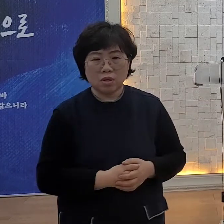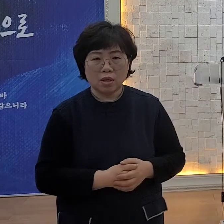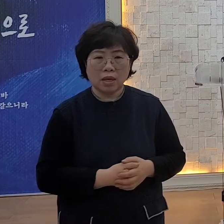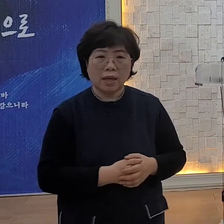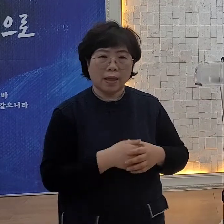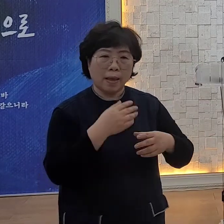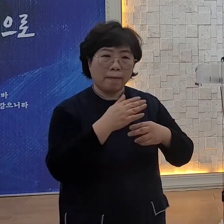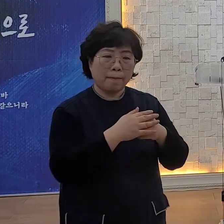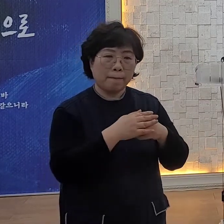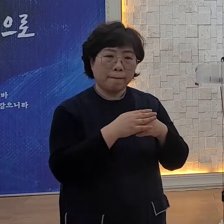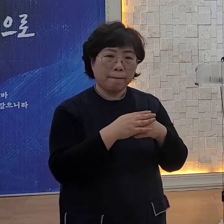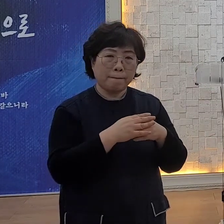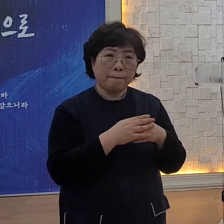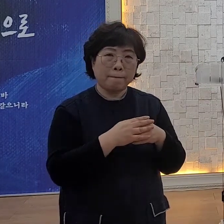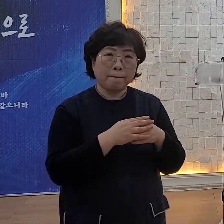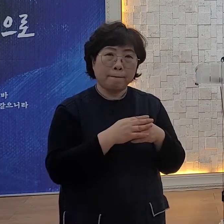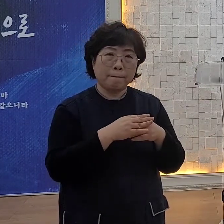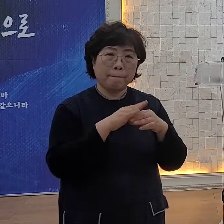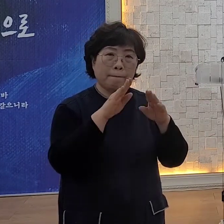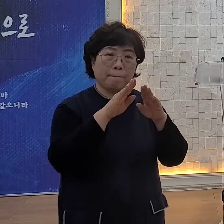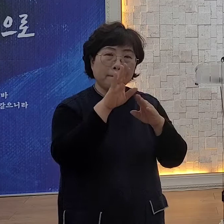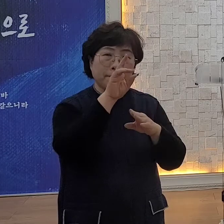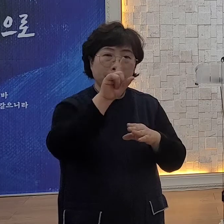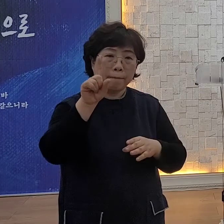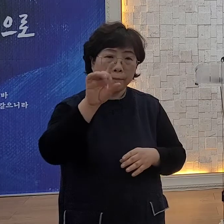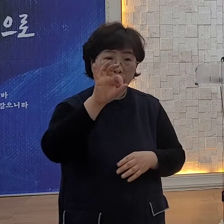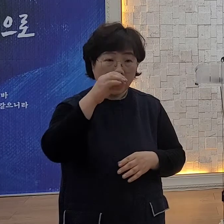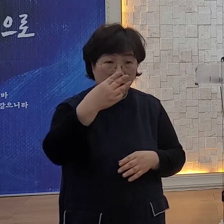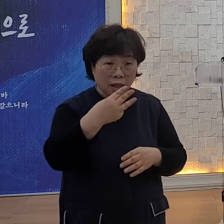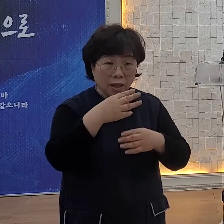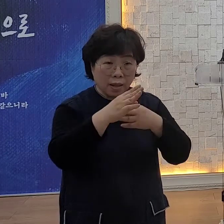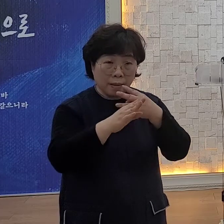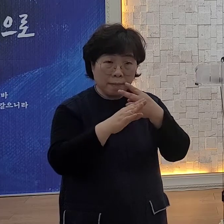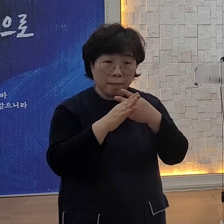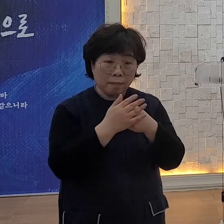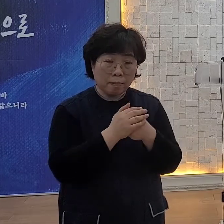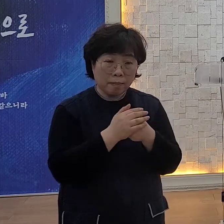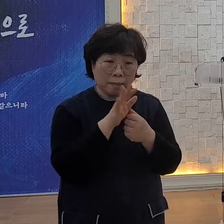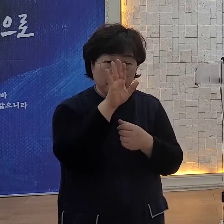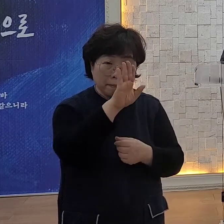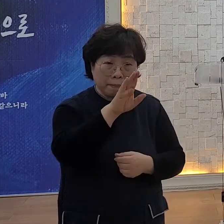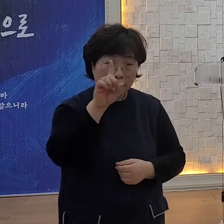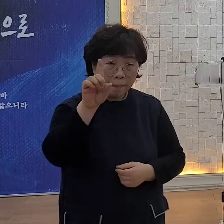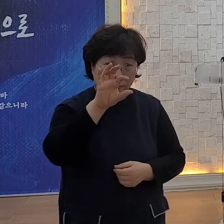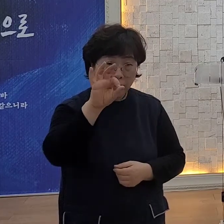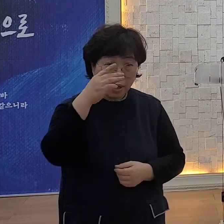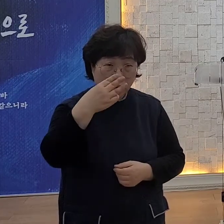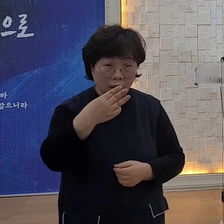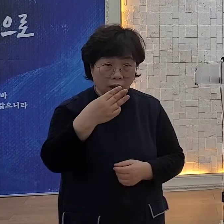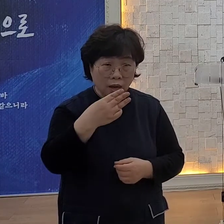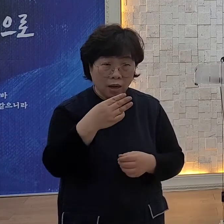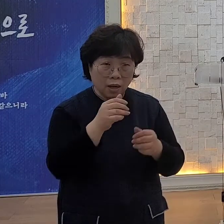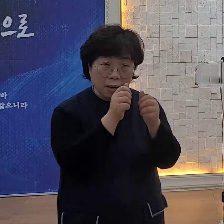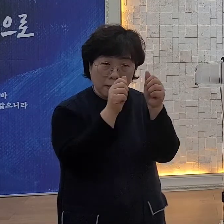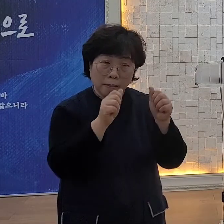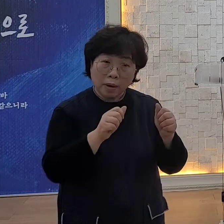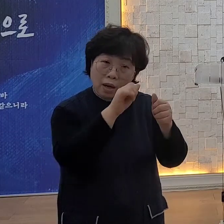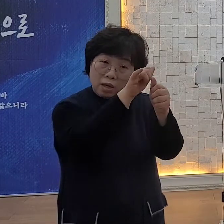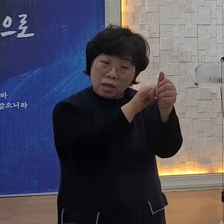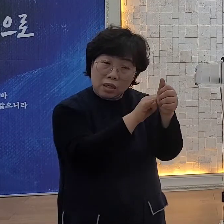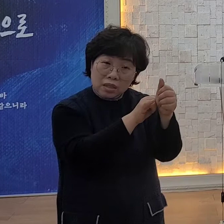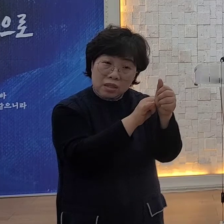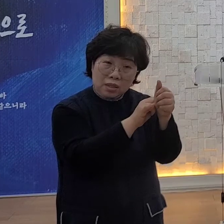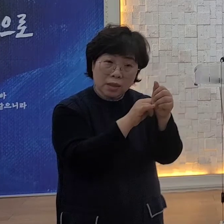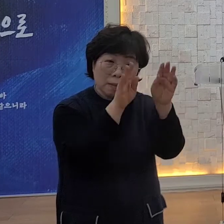막 그렇게 조장하던 신처럼 그게 성적인 타락과 이 음란과 결부되어 있다는 것을